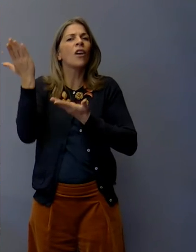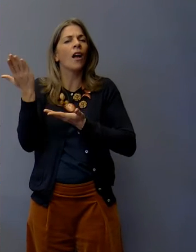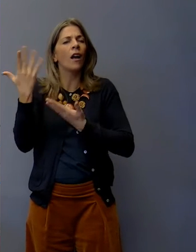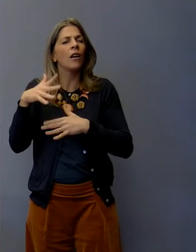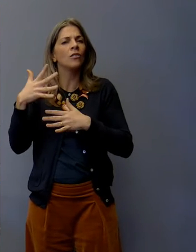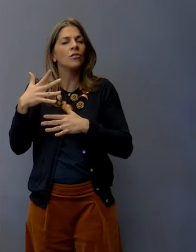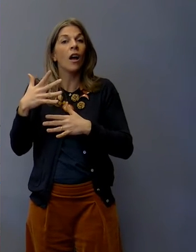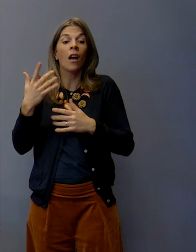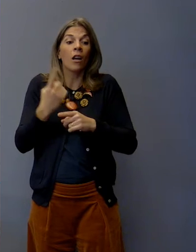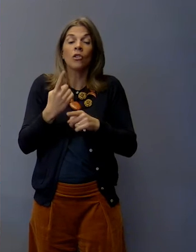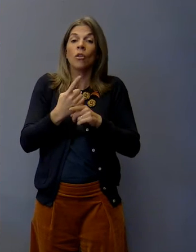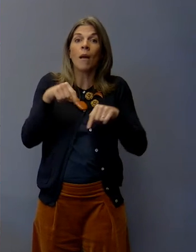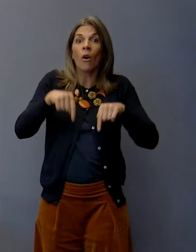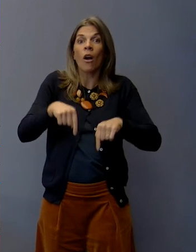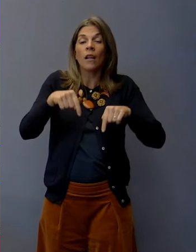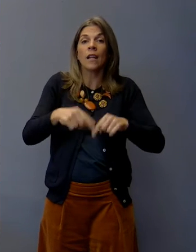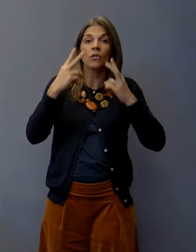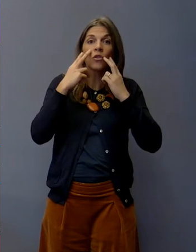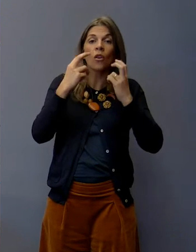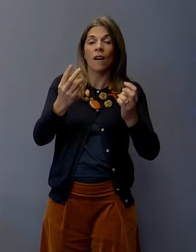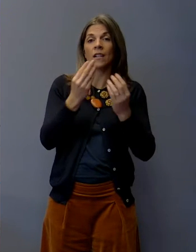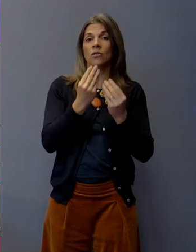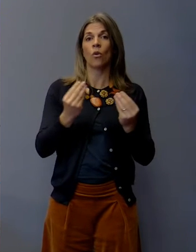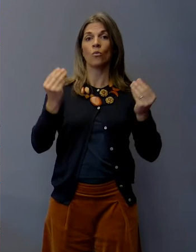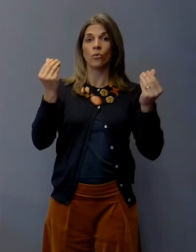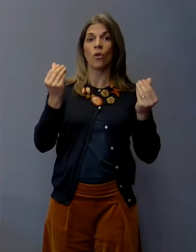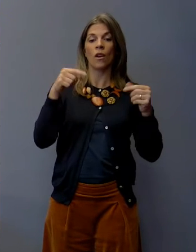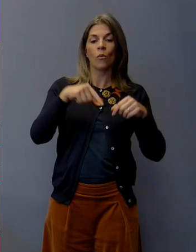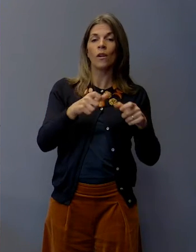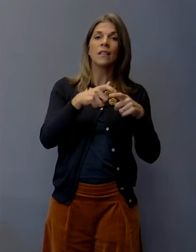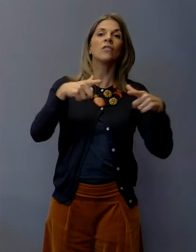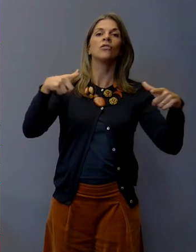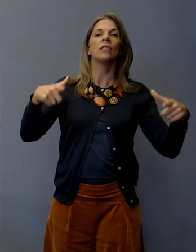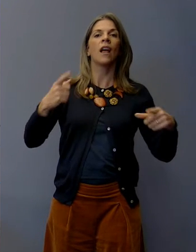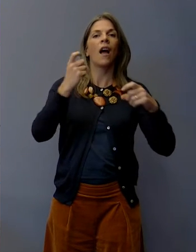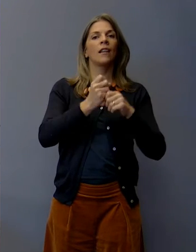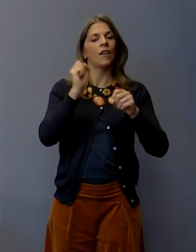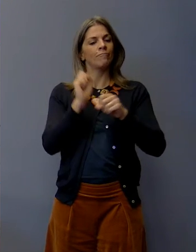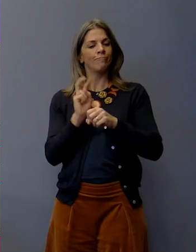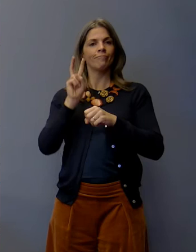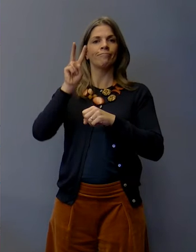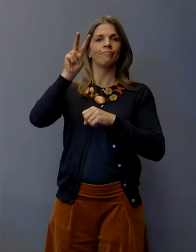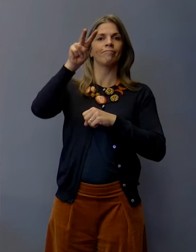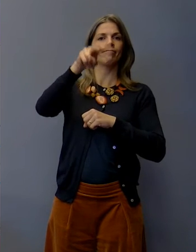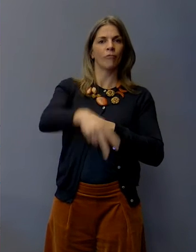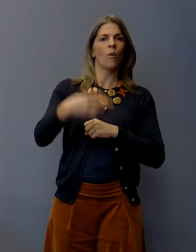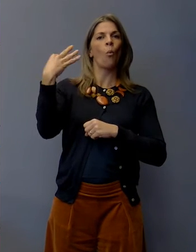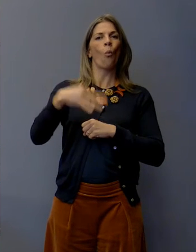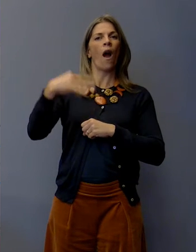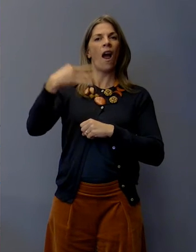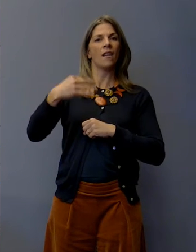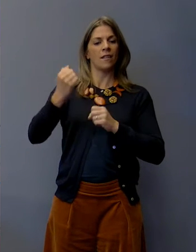che possono in qualche modo mettere nella condizione di questa città di fare un salto di qualità notevole e in questo senso si